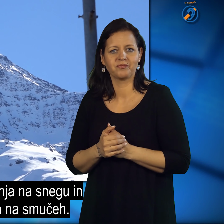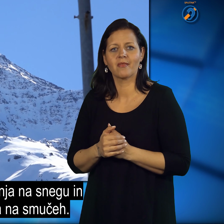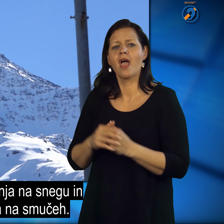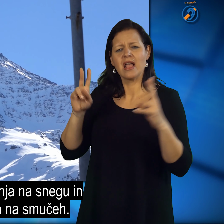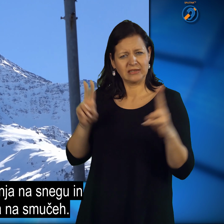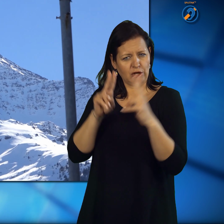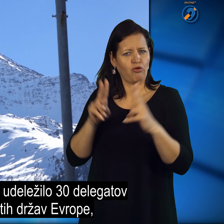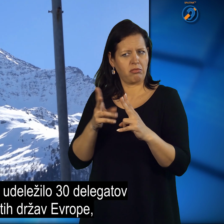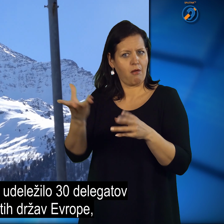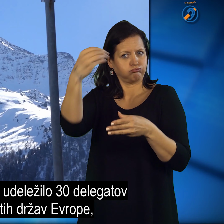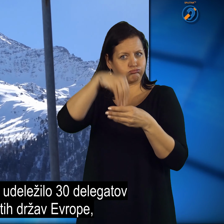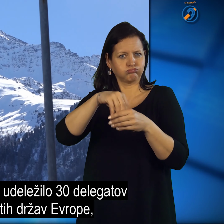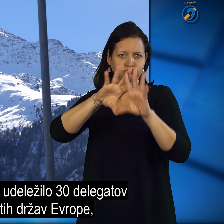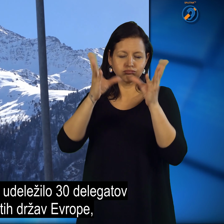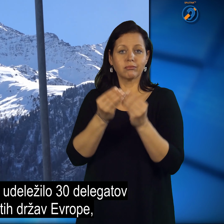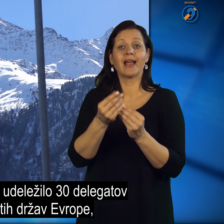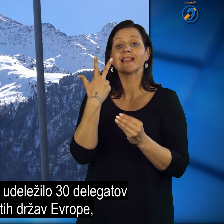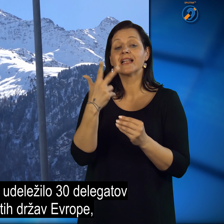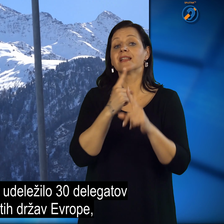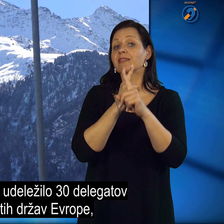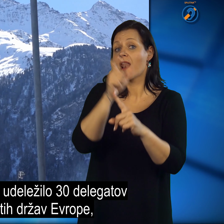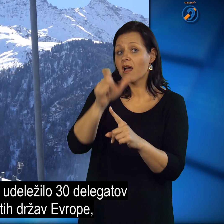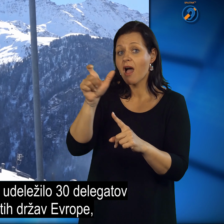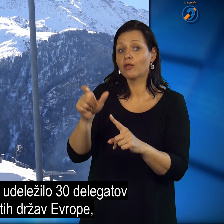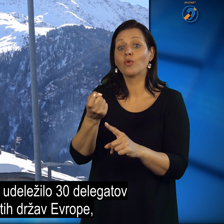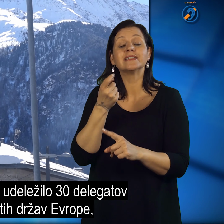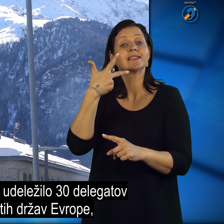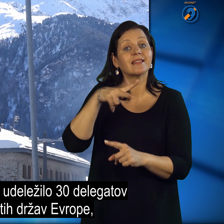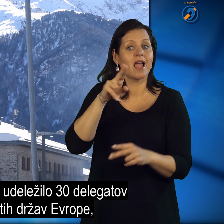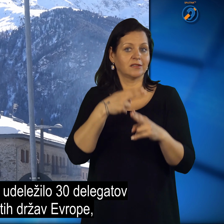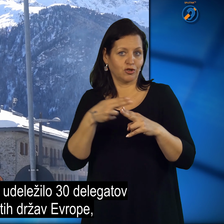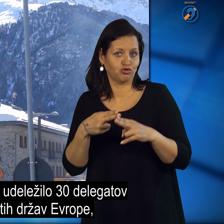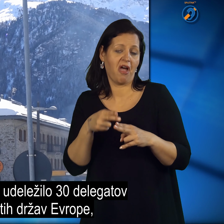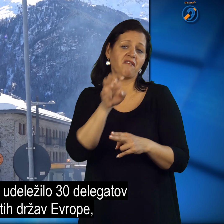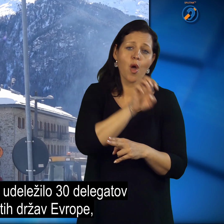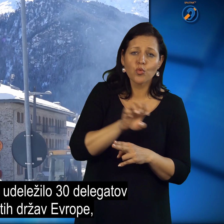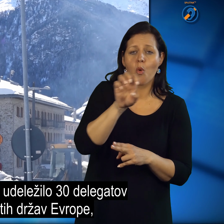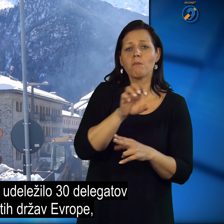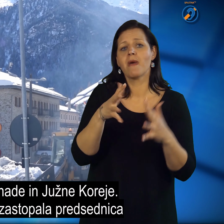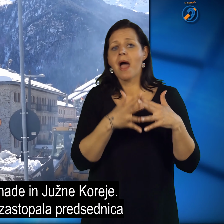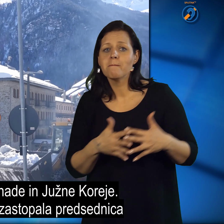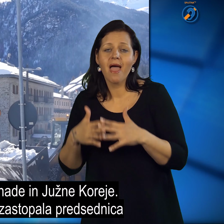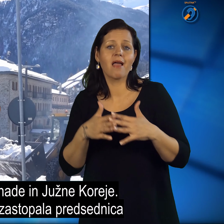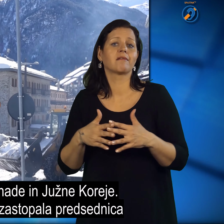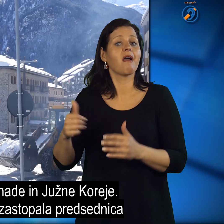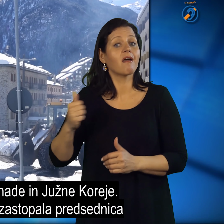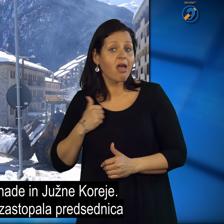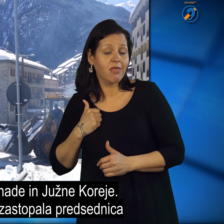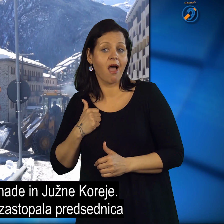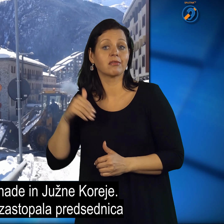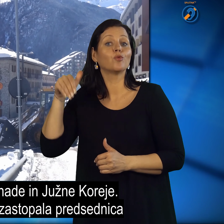teka na smučeh. Srečanja se je udeležilo 30 delegatov iz 13 držav Evrope,